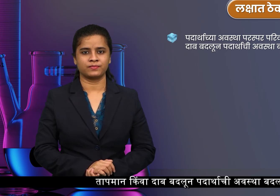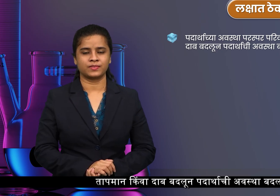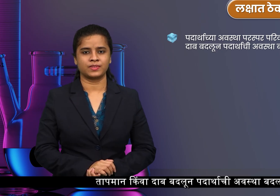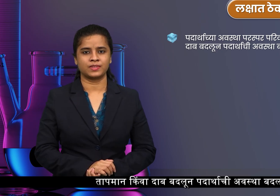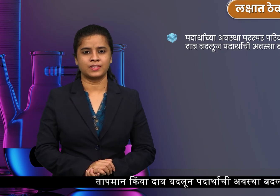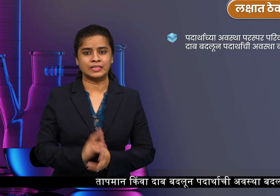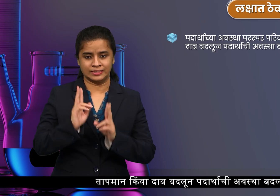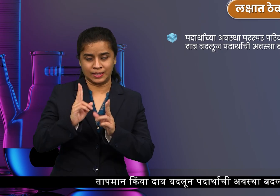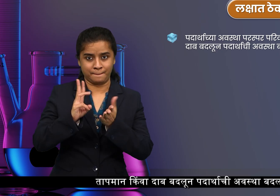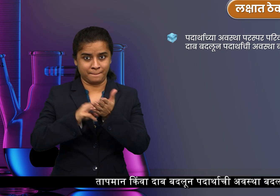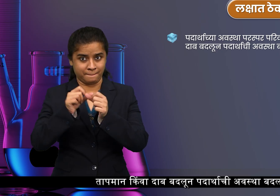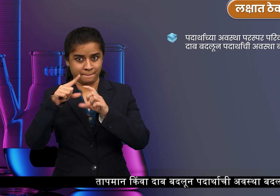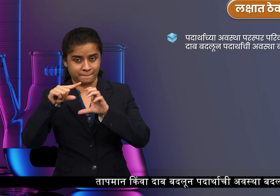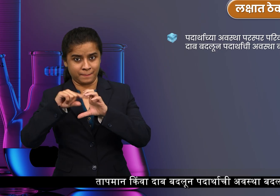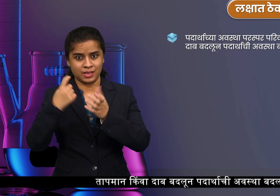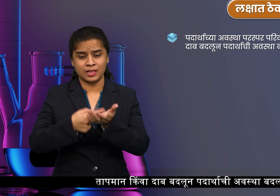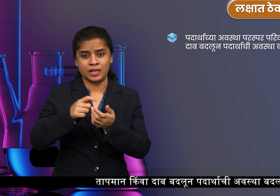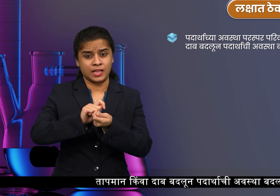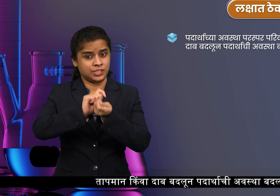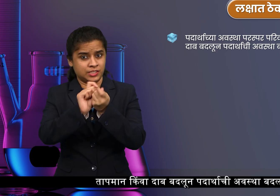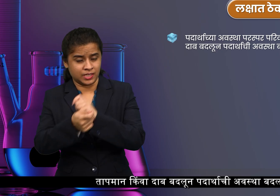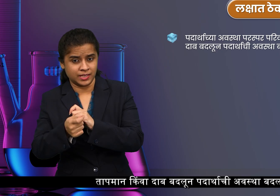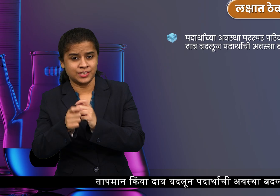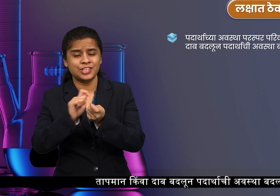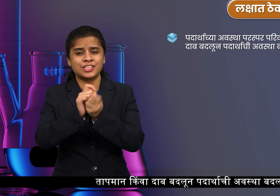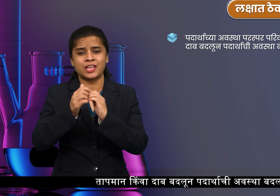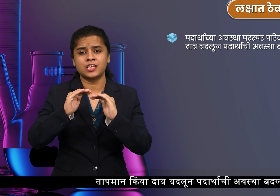तापमान किंवा दाब बदलून पदार्थांची अवस्था बदलता येते.